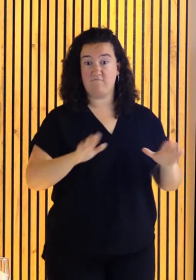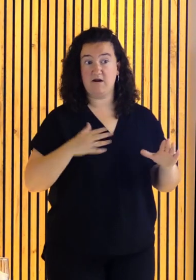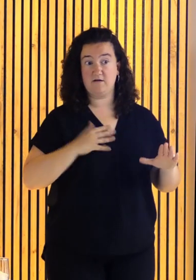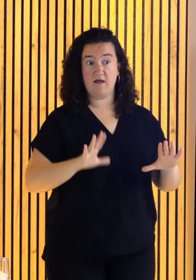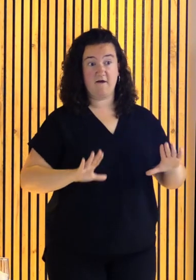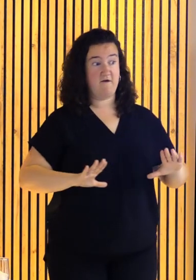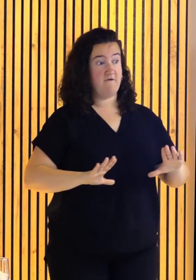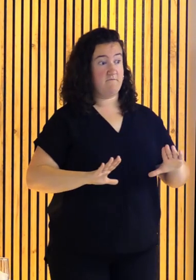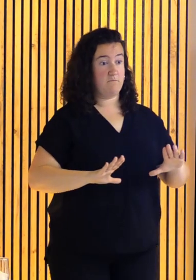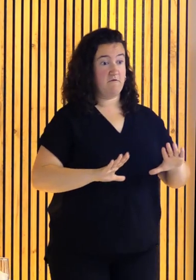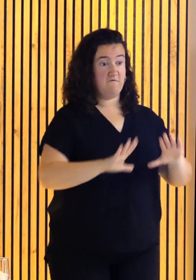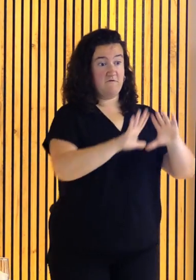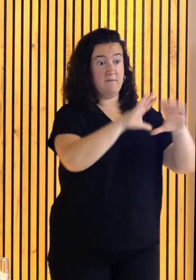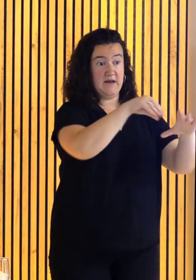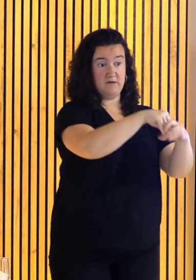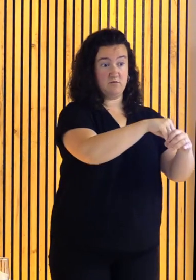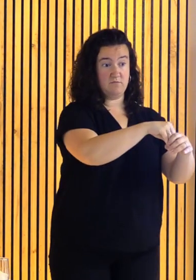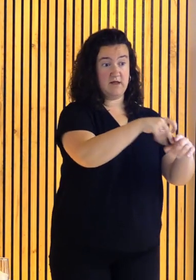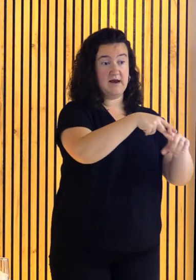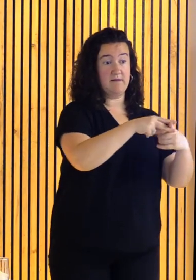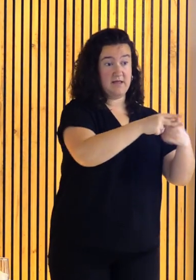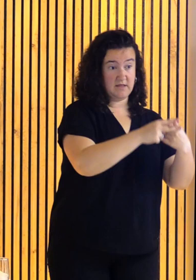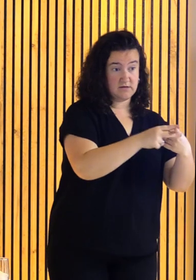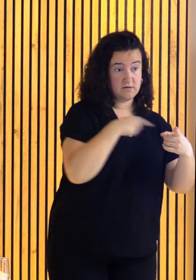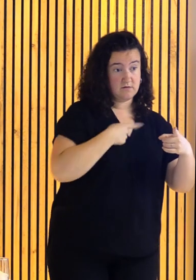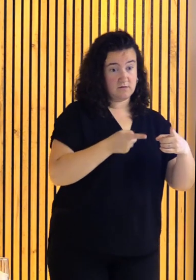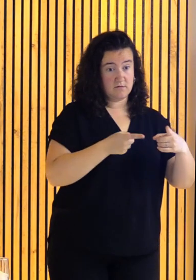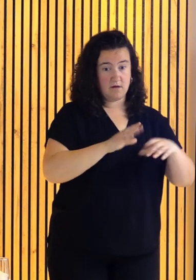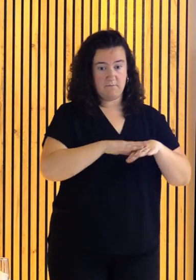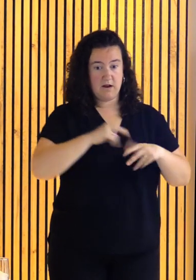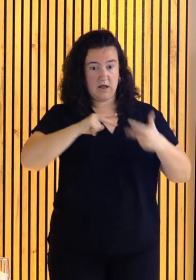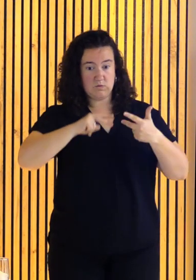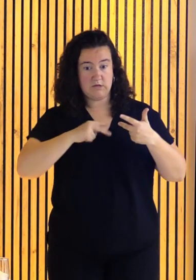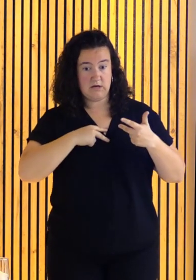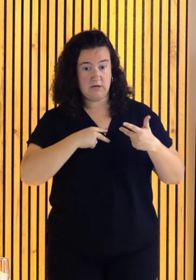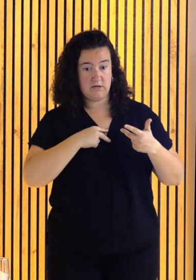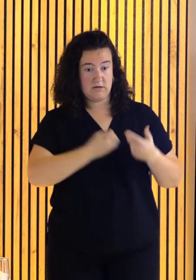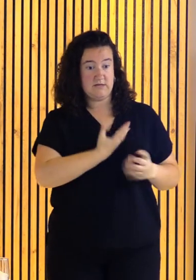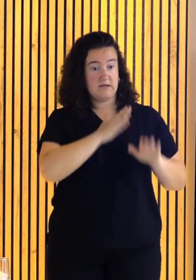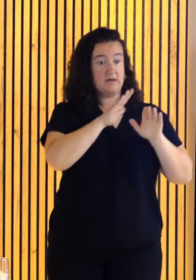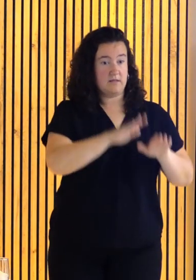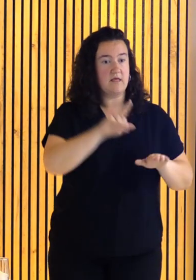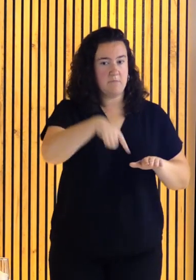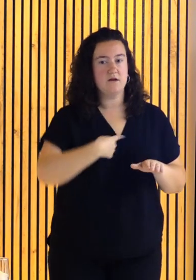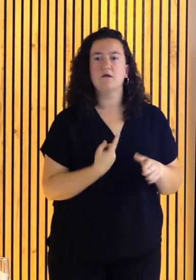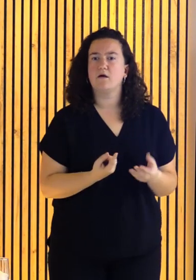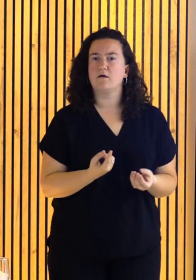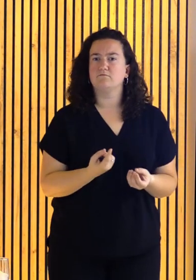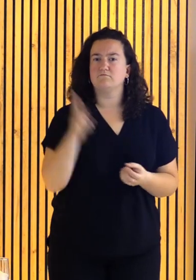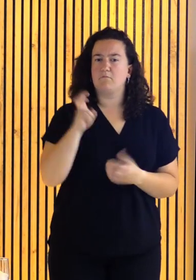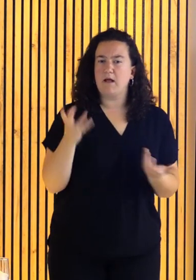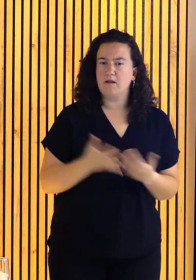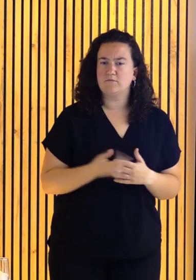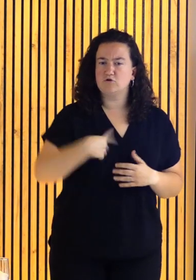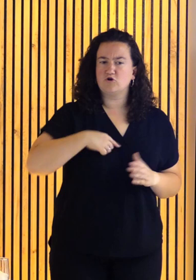kresnak euskaltzaletasunerako balio digute, bidea egiten hasi gara modu horretan,